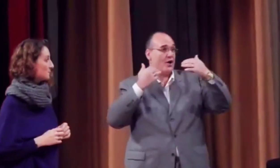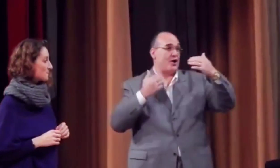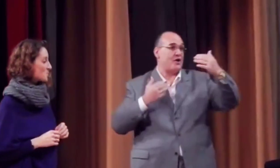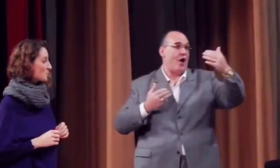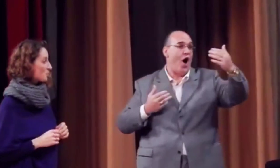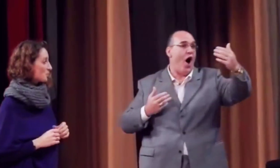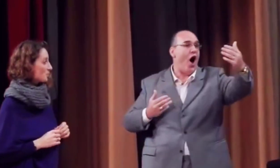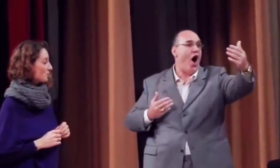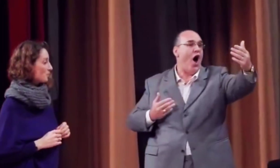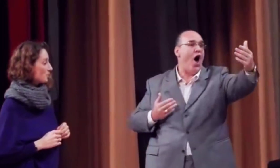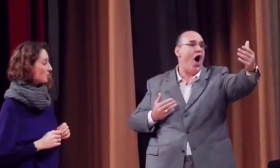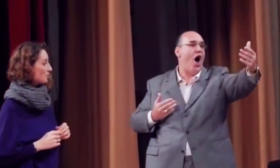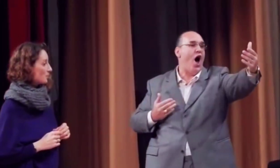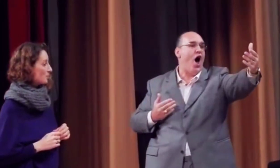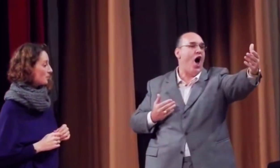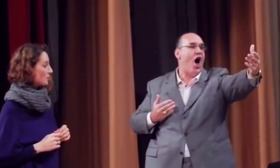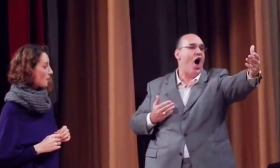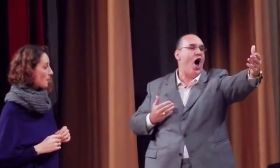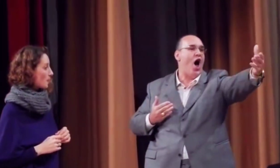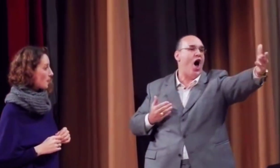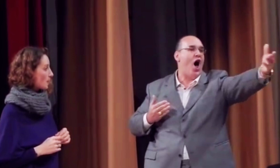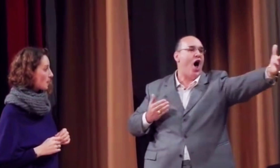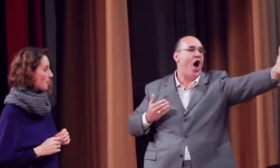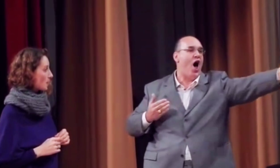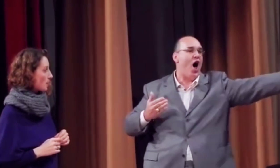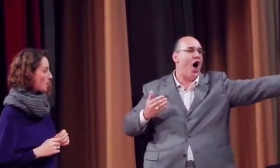Al pari di va.